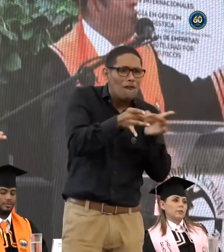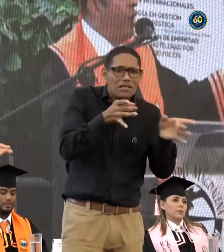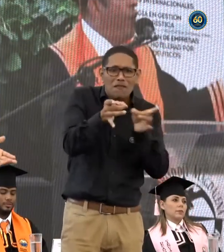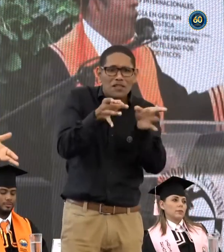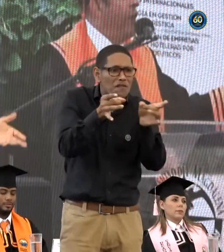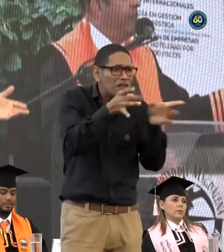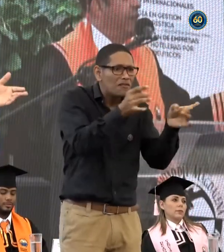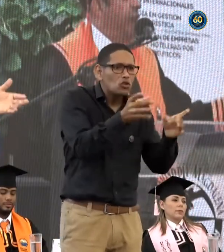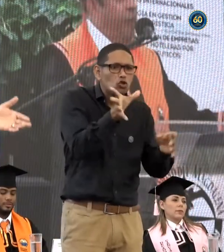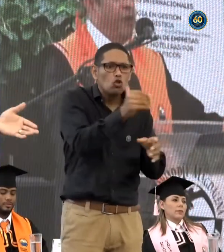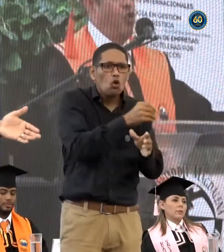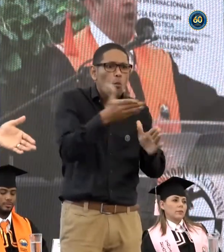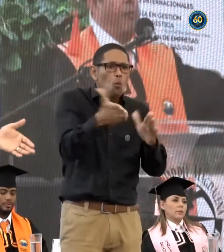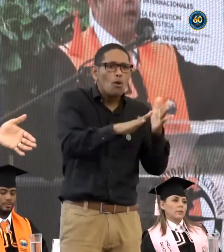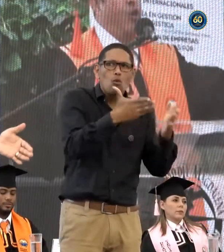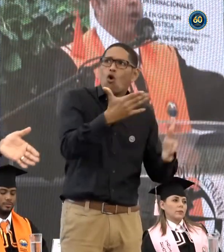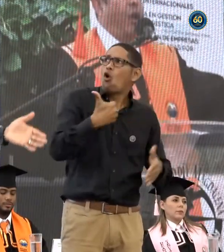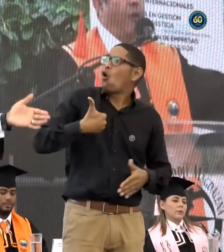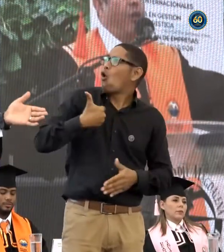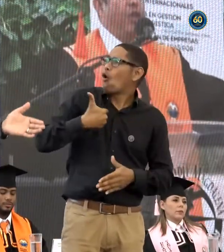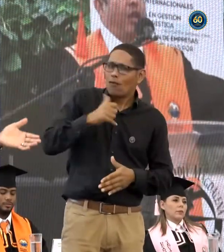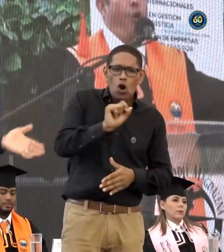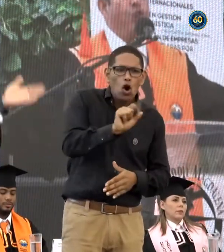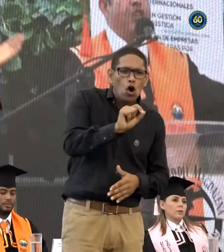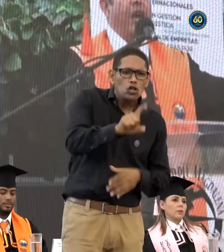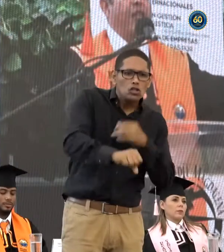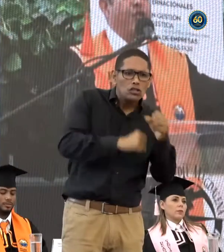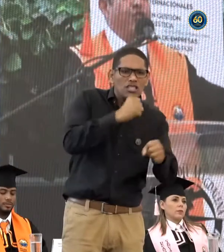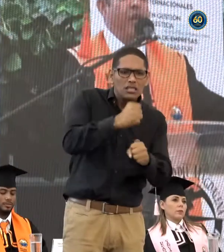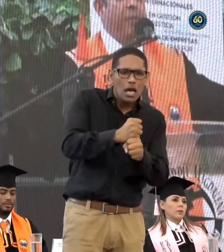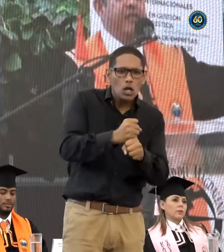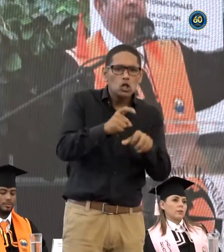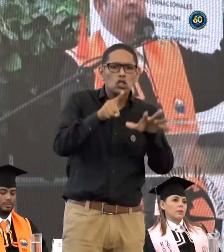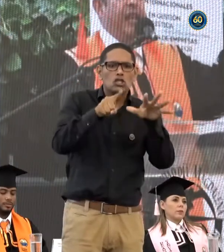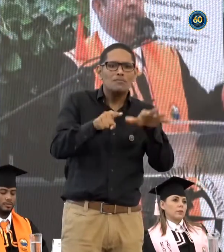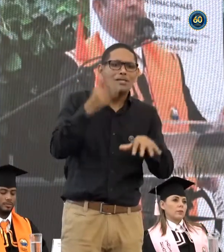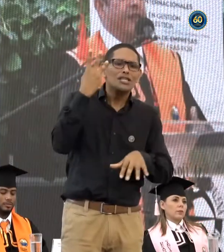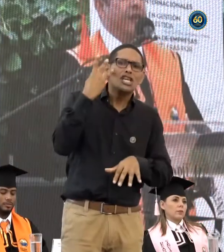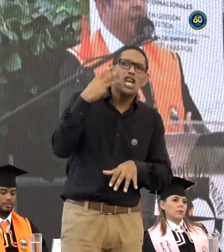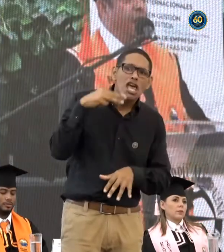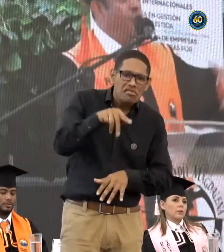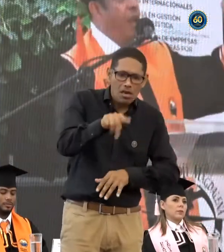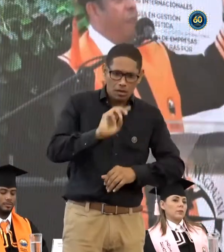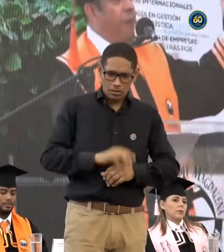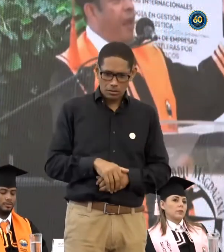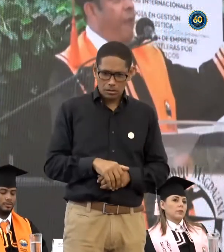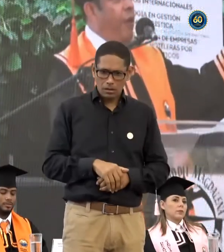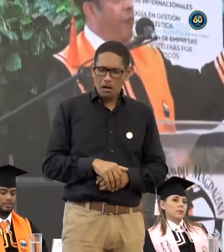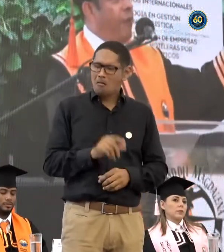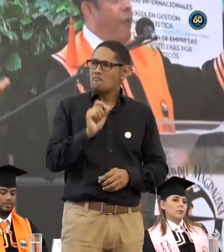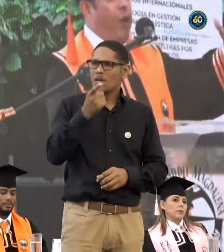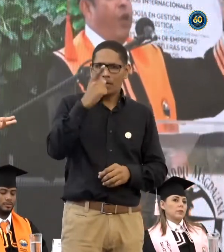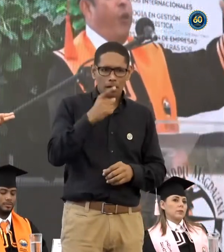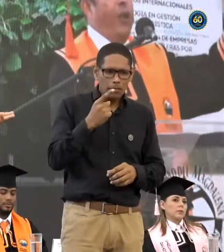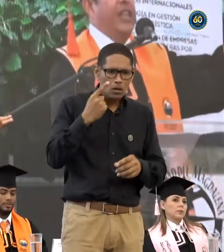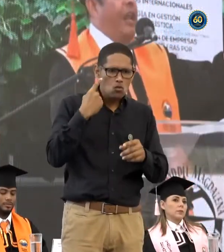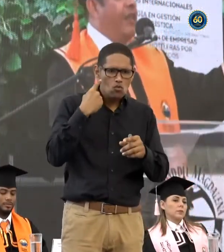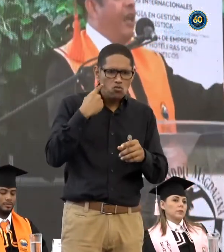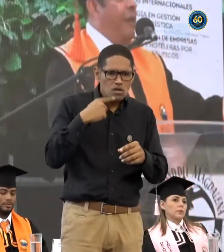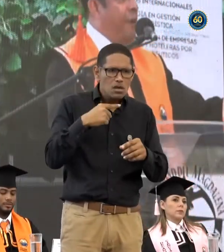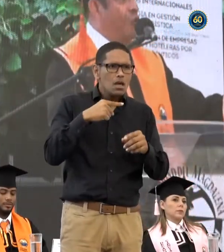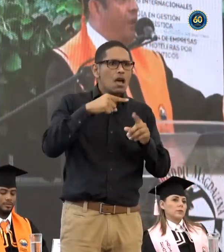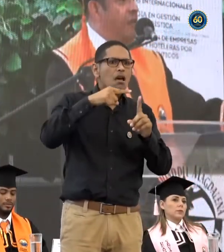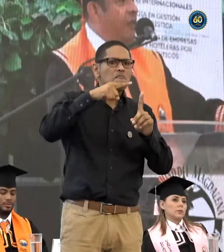jóvenes la persona mayor que veo tiene 11 años seis meses y tres días de hecho es la primera vez que veo que cuente en la vida de las personas